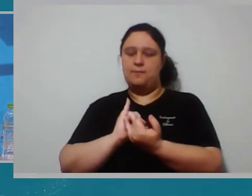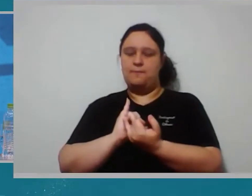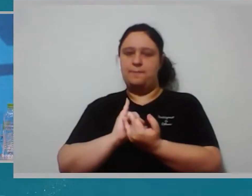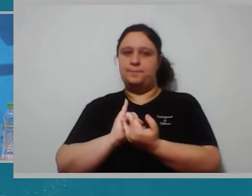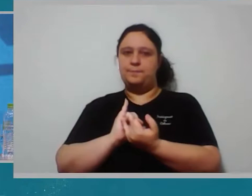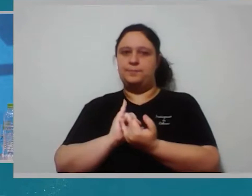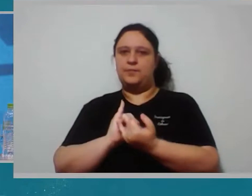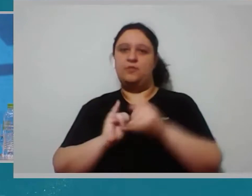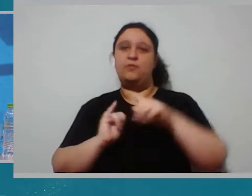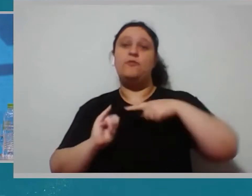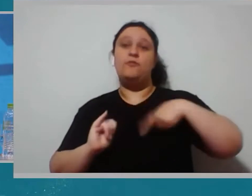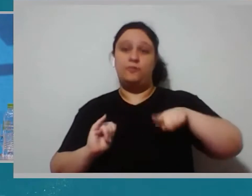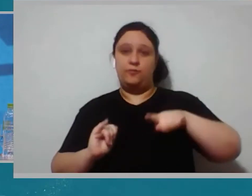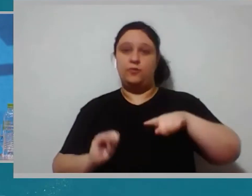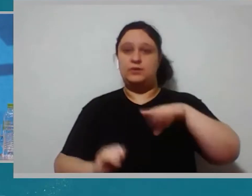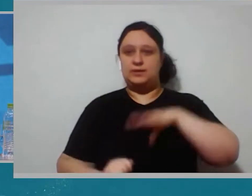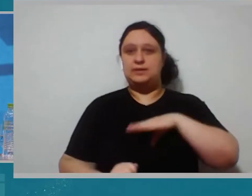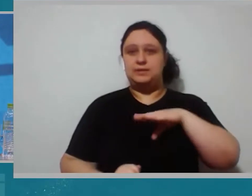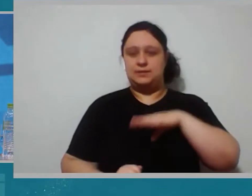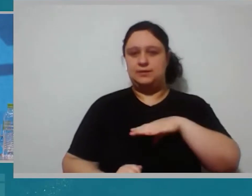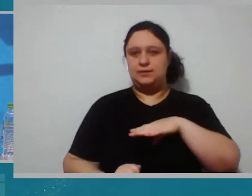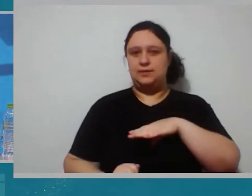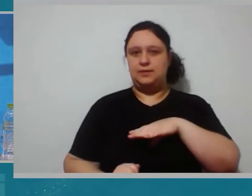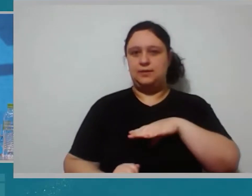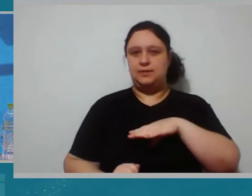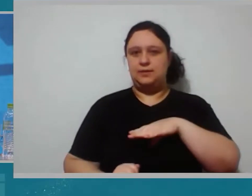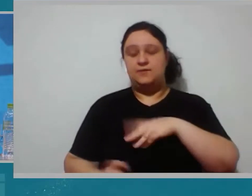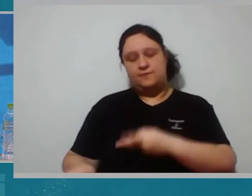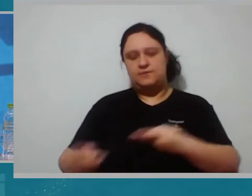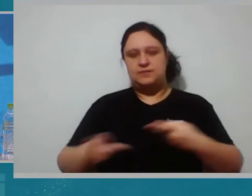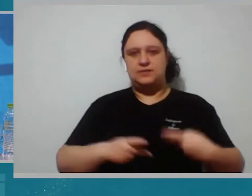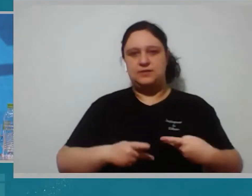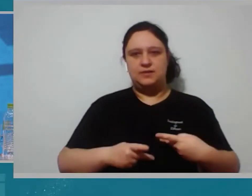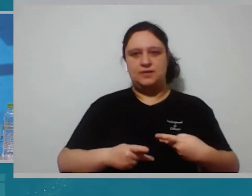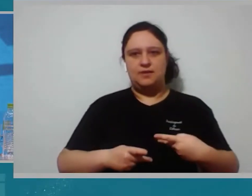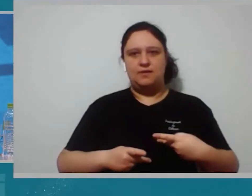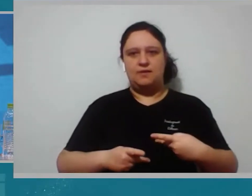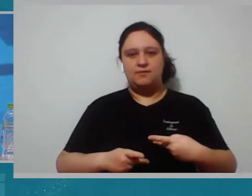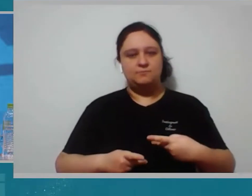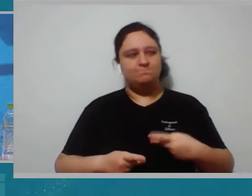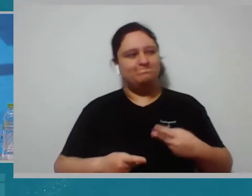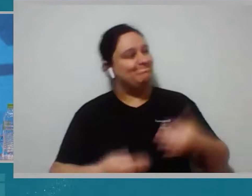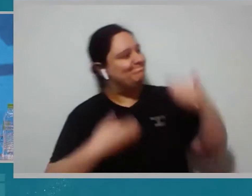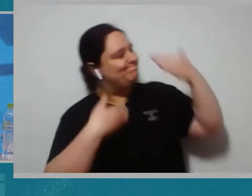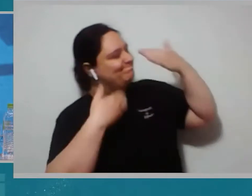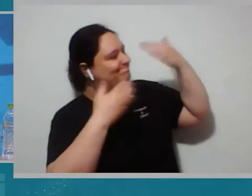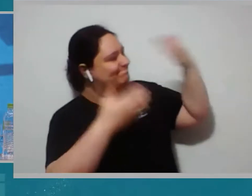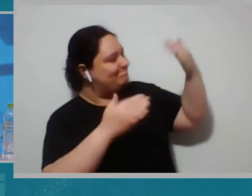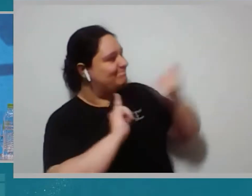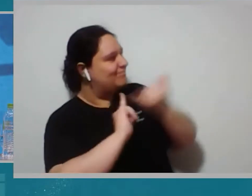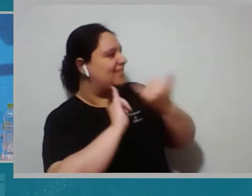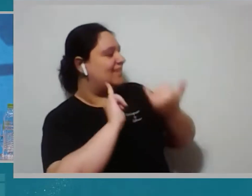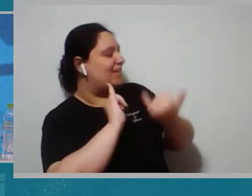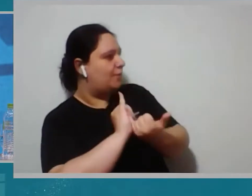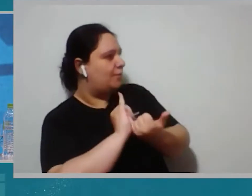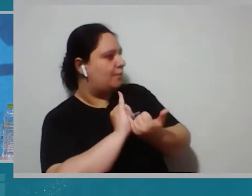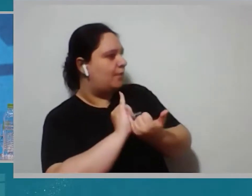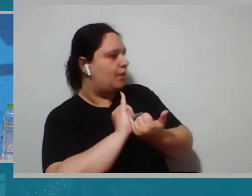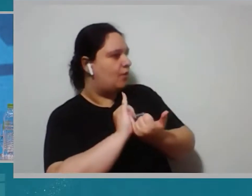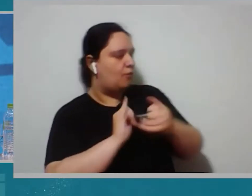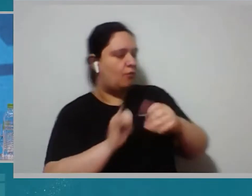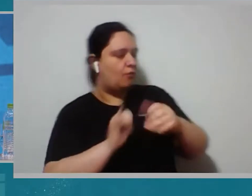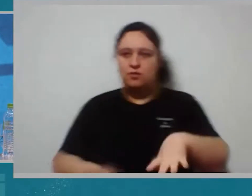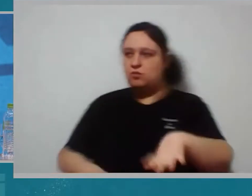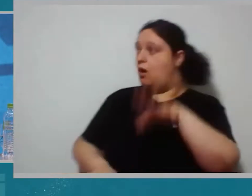casa de Zacarias e saudou Isabel. Ouvindo esta, a saudação de